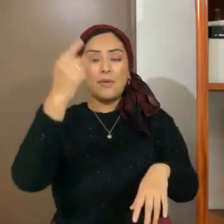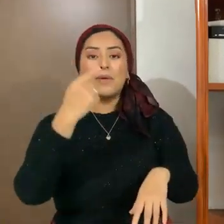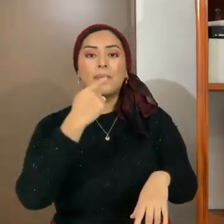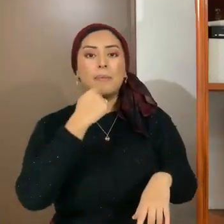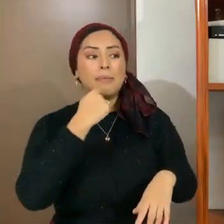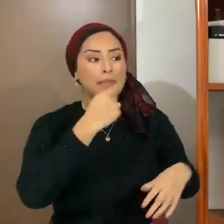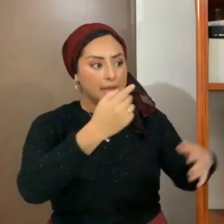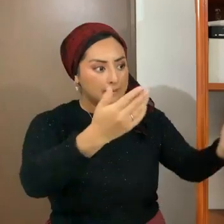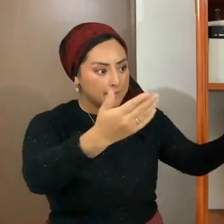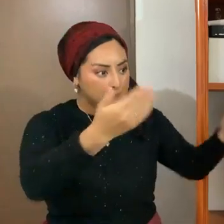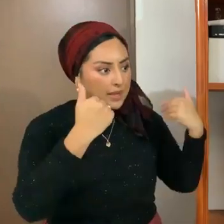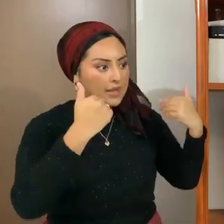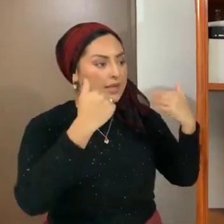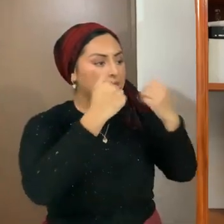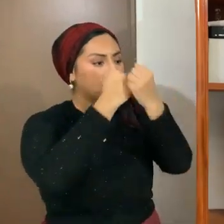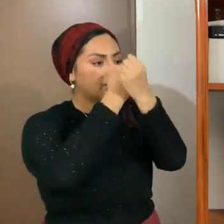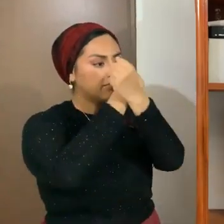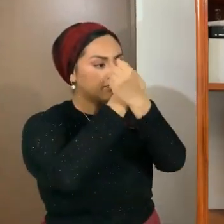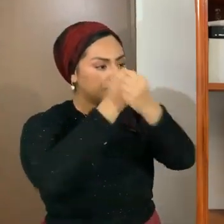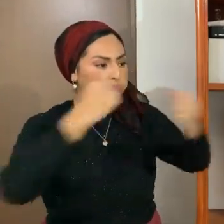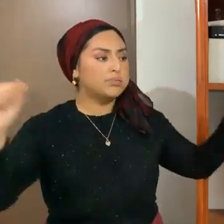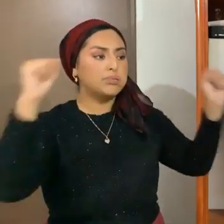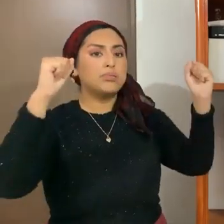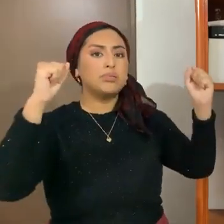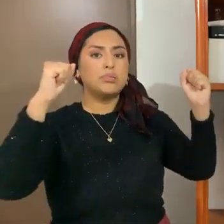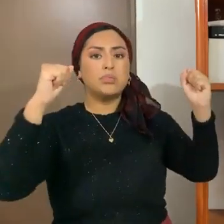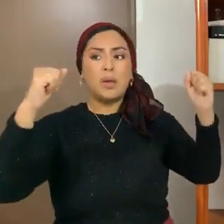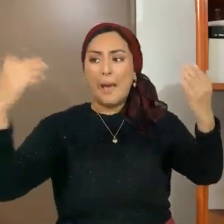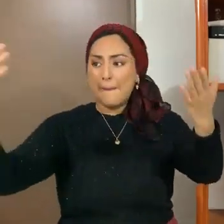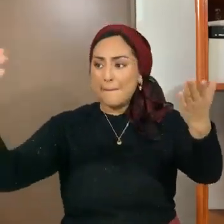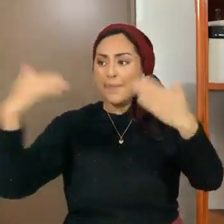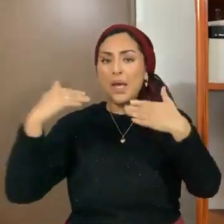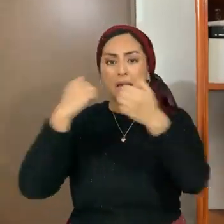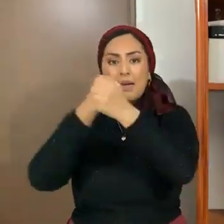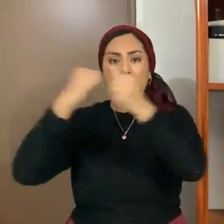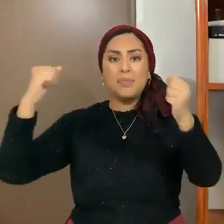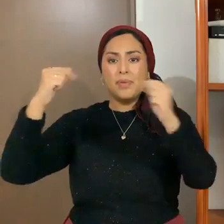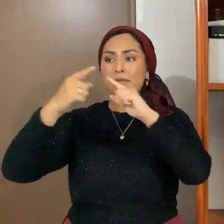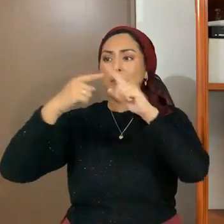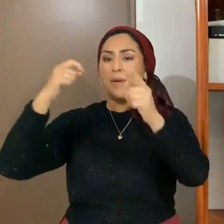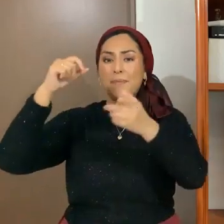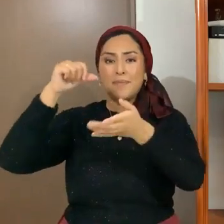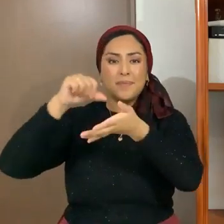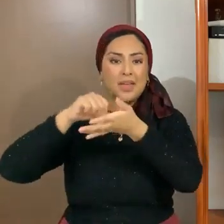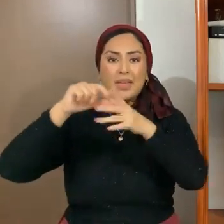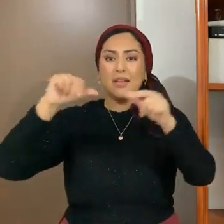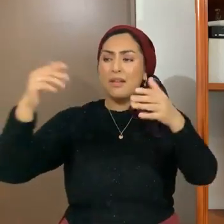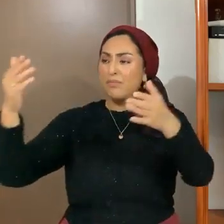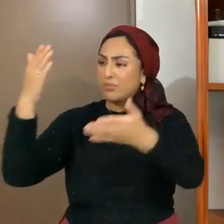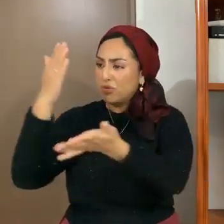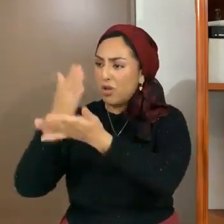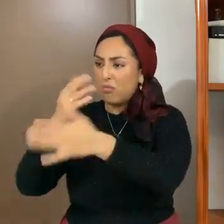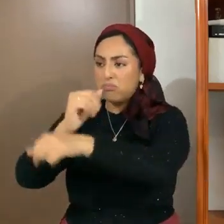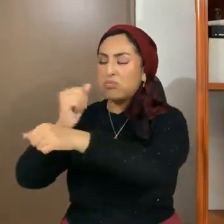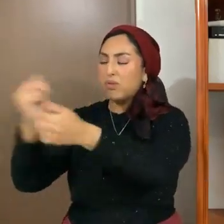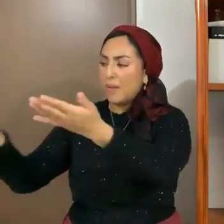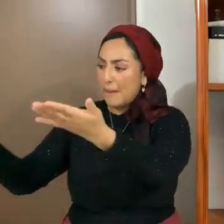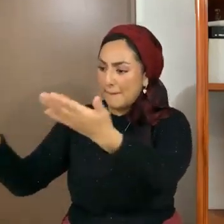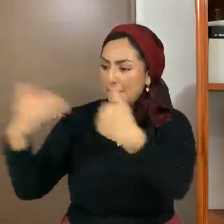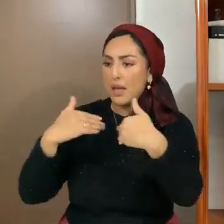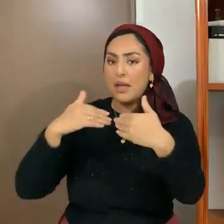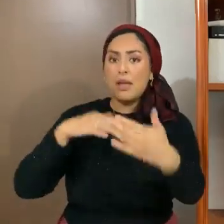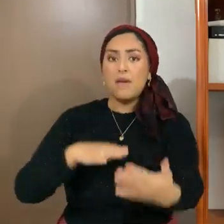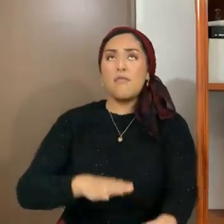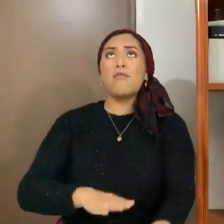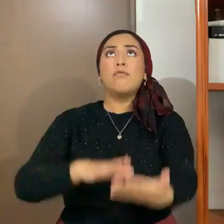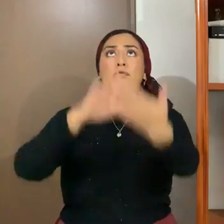su pueblo, liberarlo en este caso del faraón, o de los asirios, o de las naciones en donde están, llamarlos a su